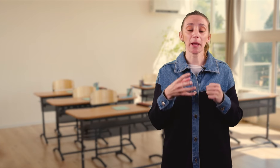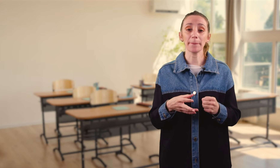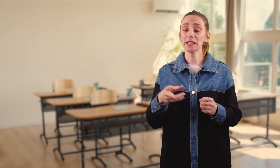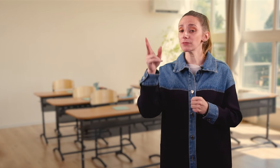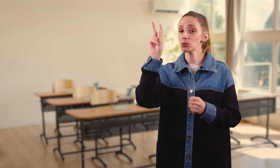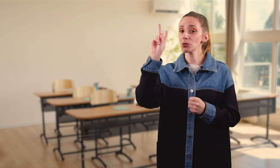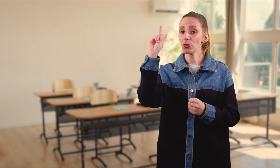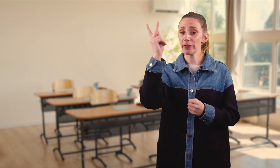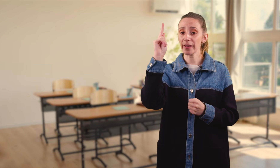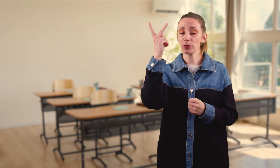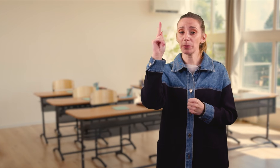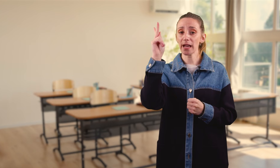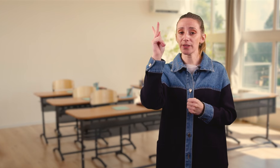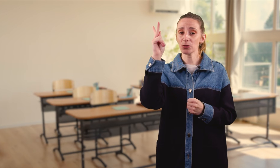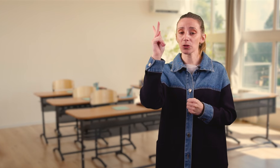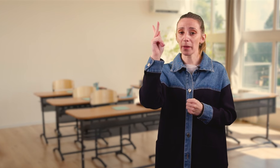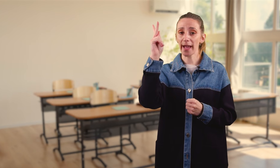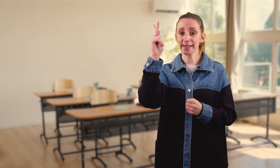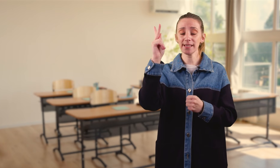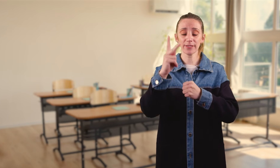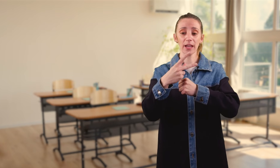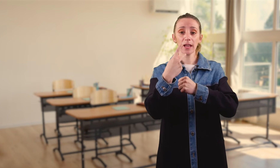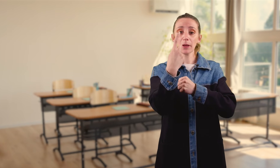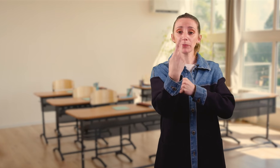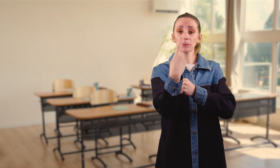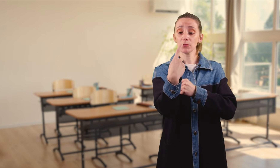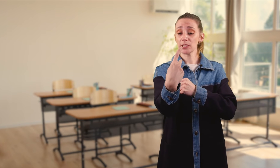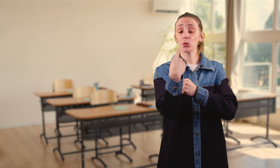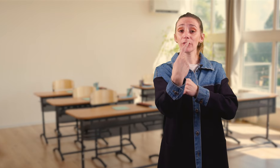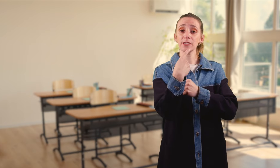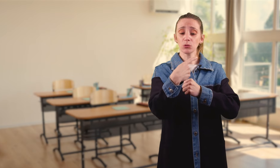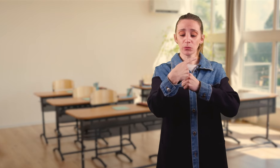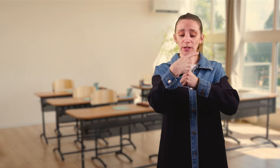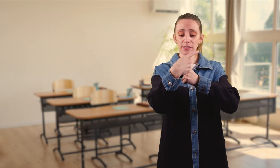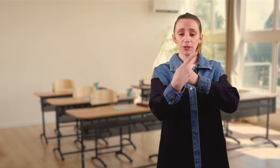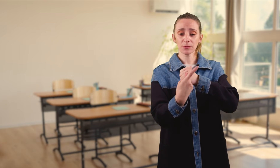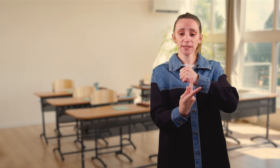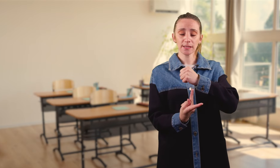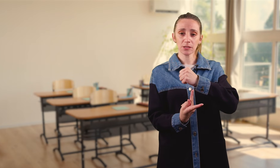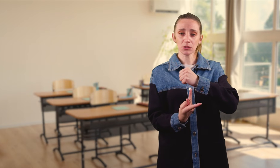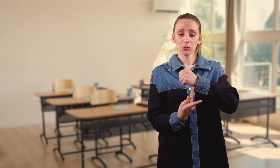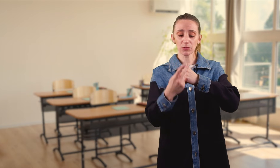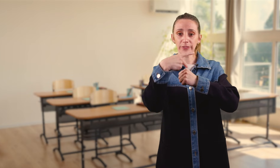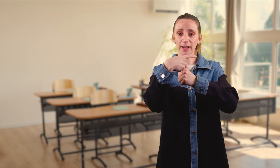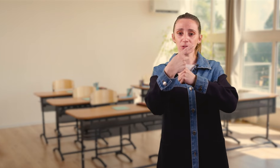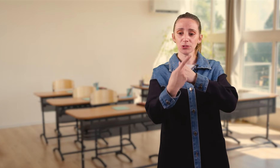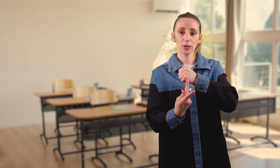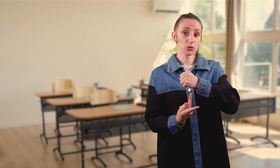un P. Donc, on va faire le P avec notre main active. Comme les doigts, on va dire, nous pointent et on descend le long des phalanges, comme